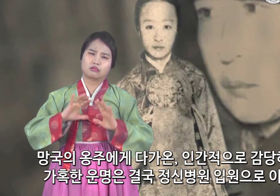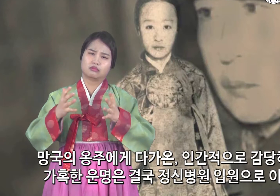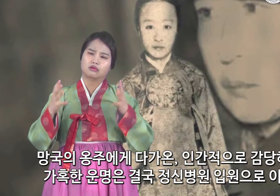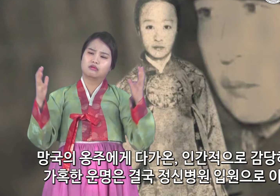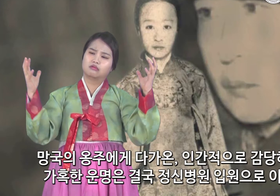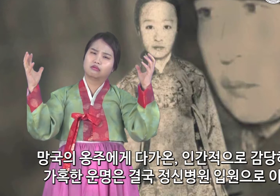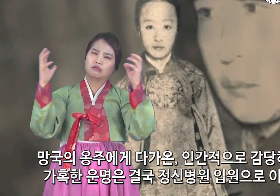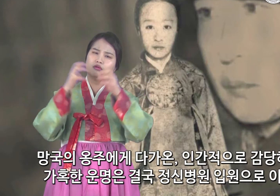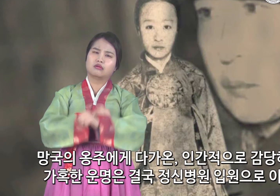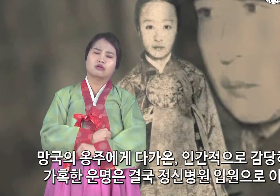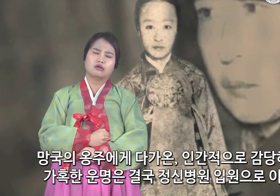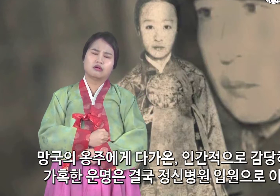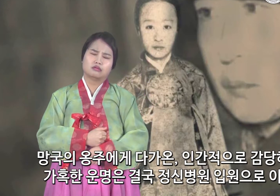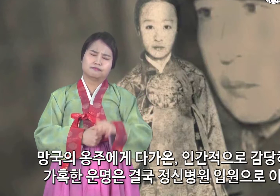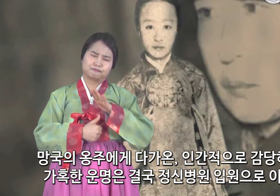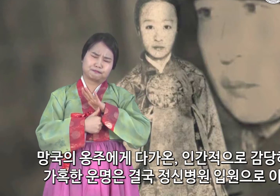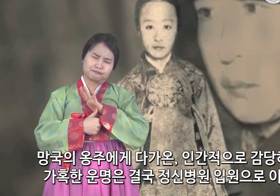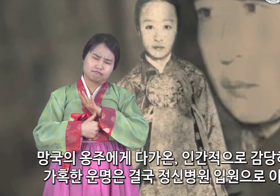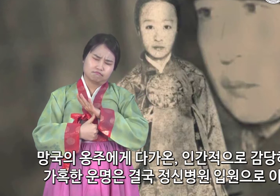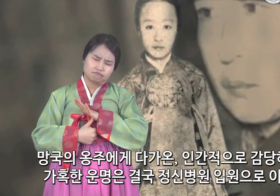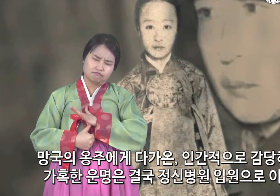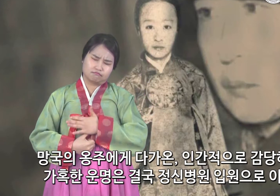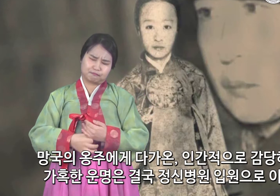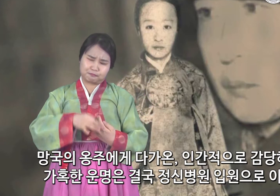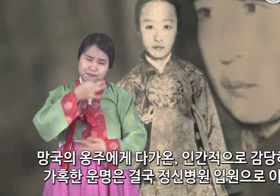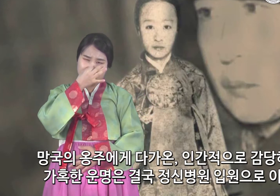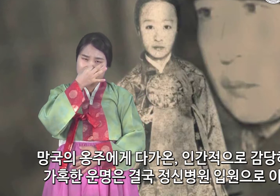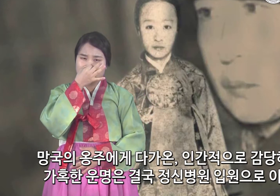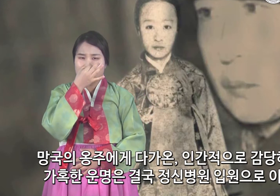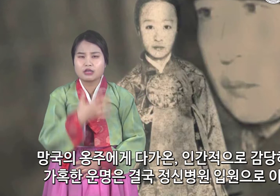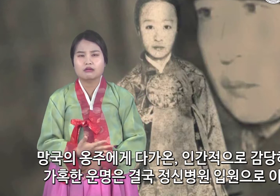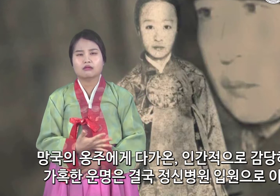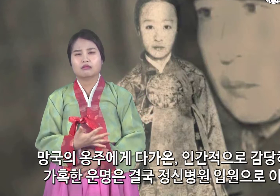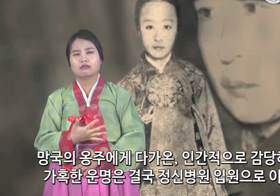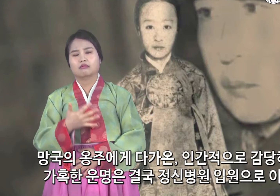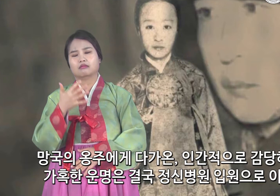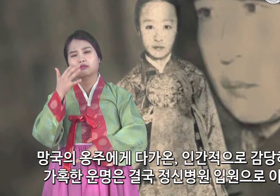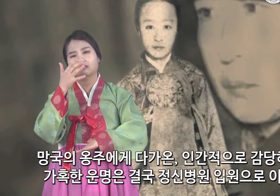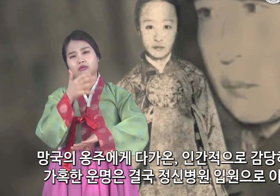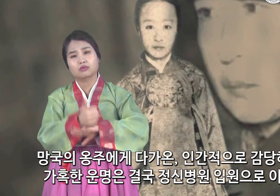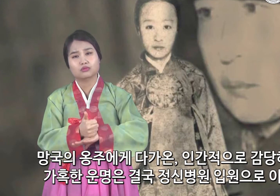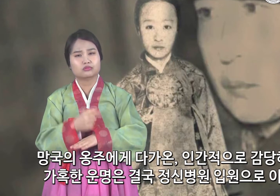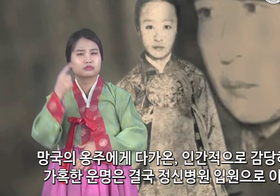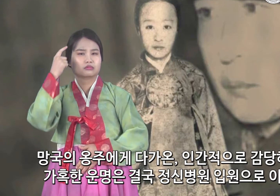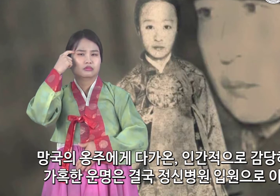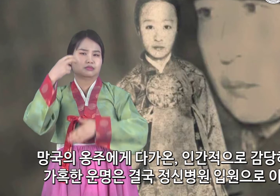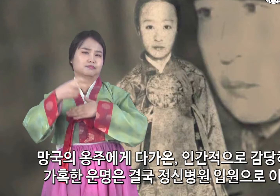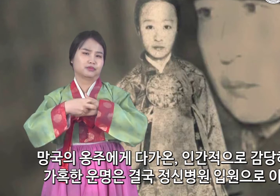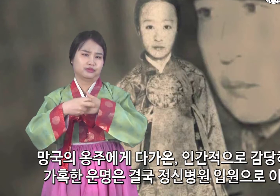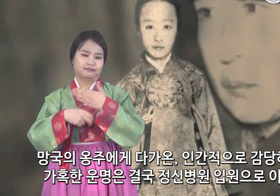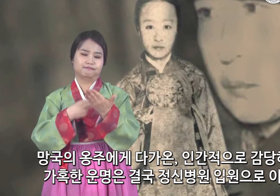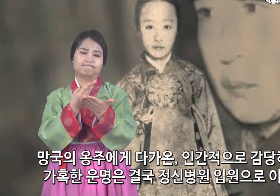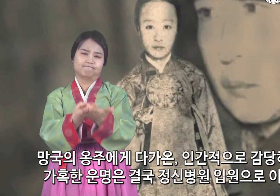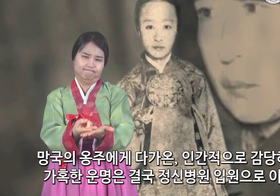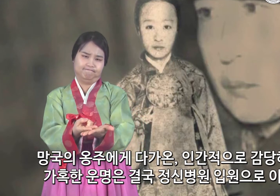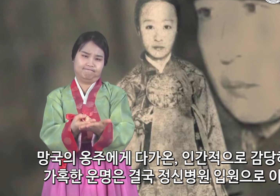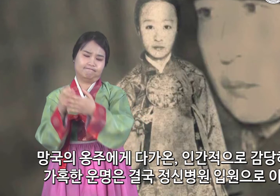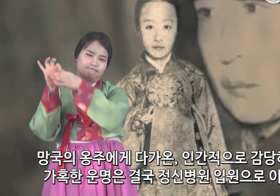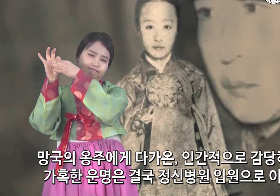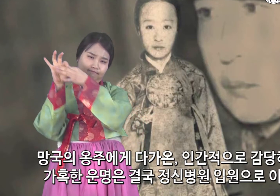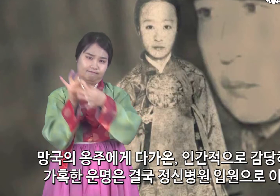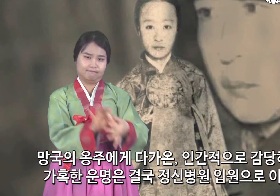만국의 옹주에게 다가온 인간적으로 감당하기 힘든 가혹한 운명은 결국 정신병원